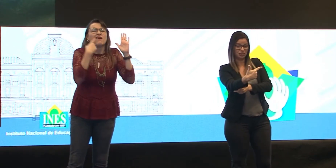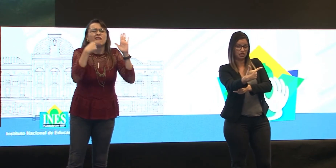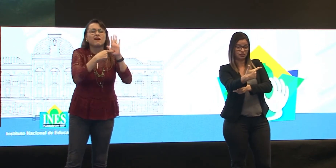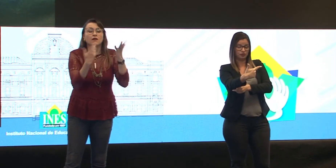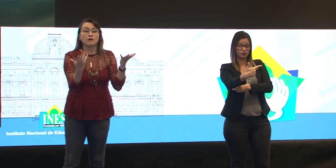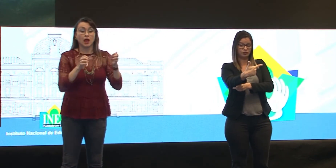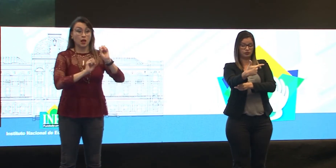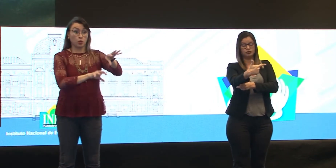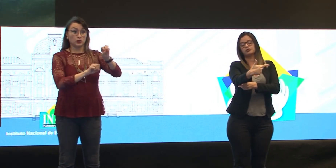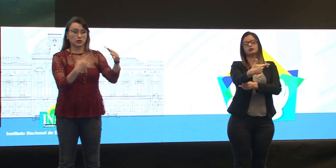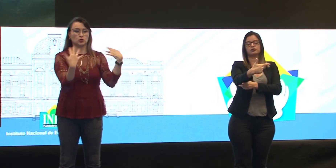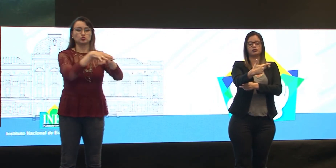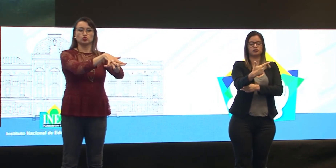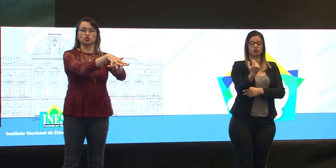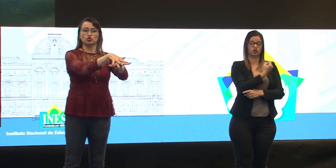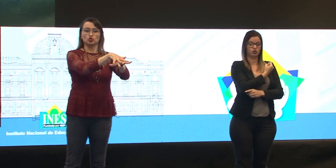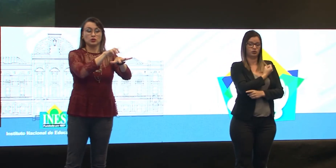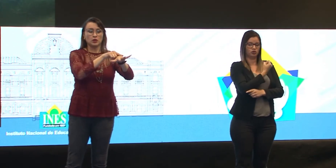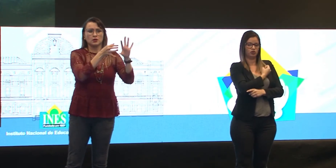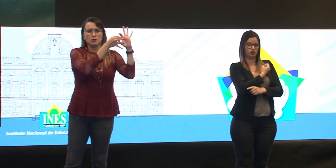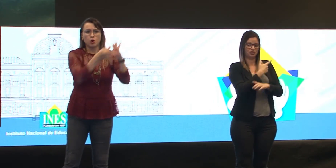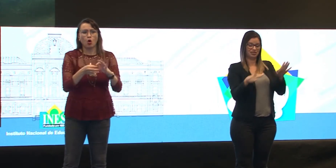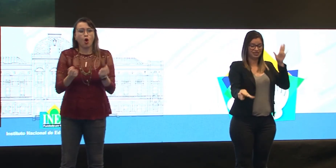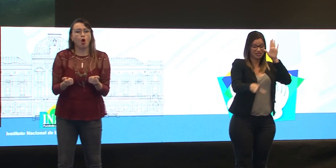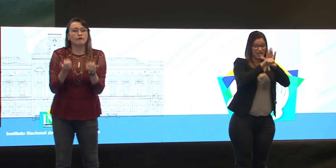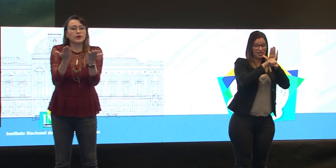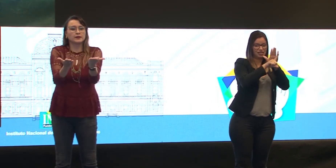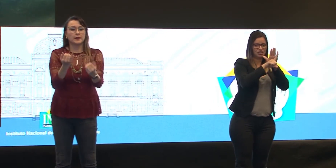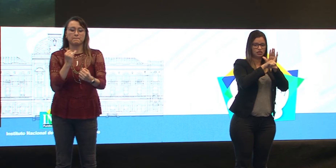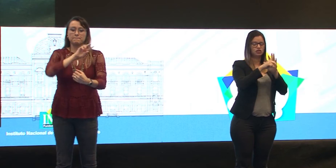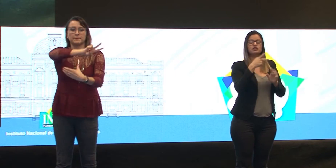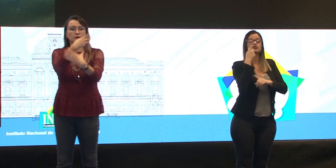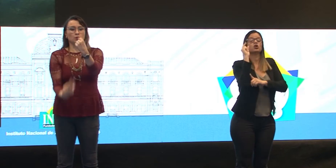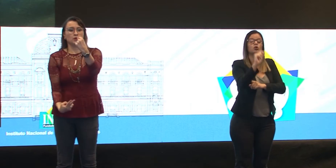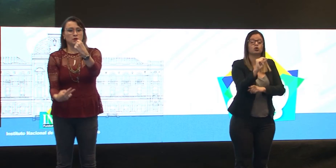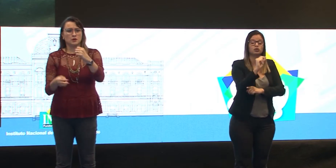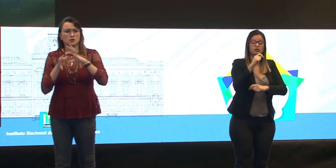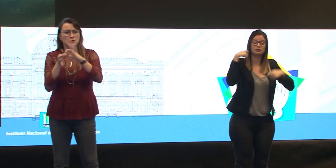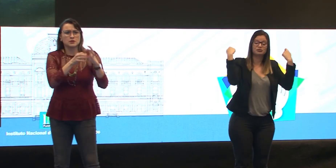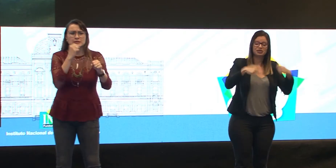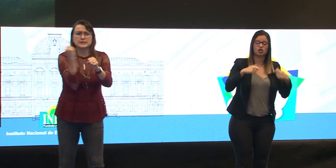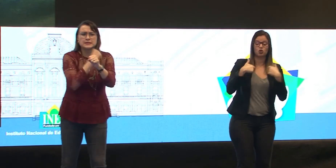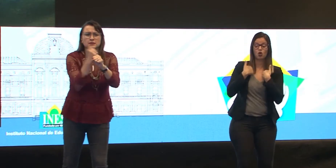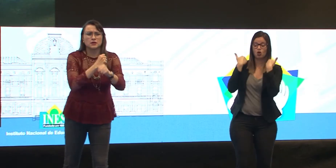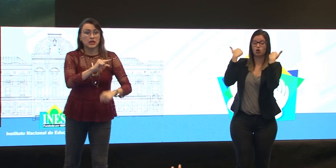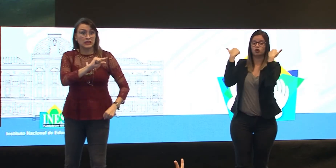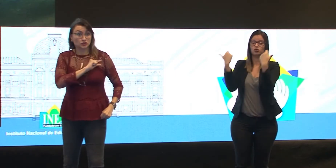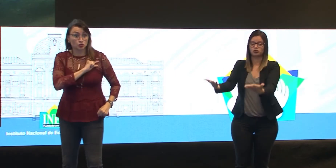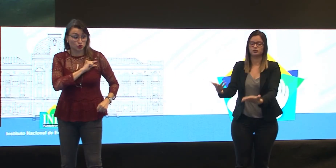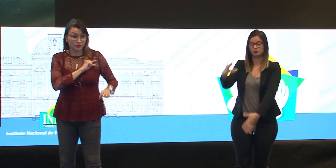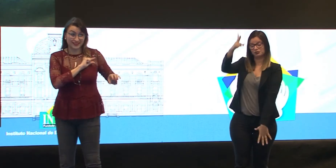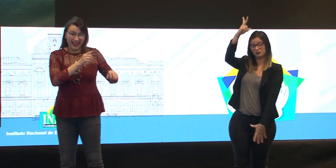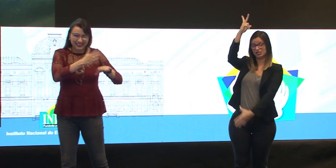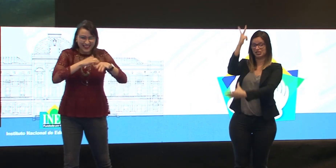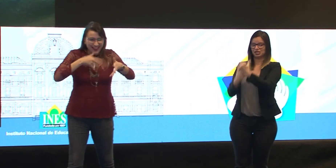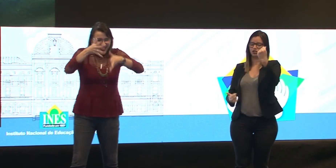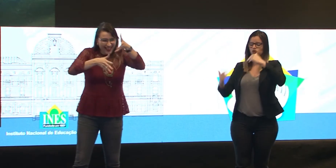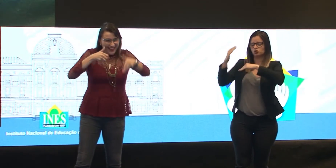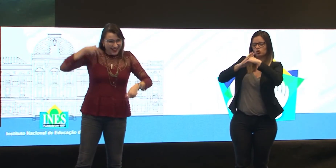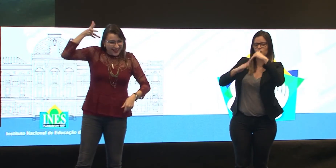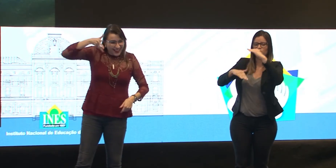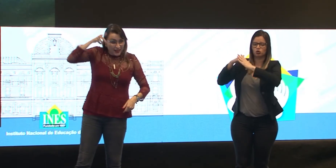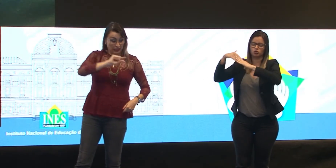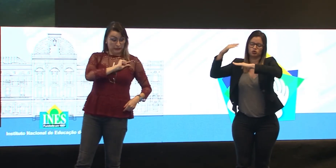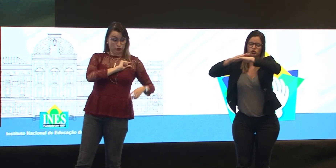A gente tem um decreto que foi instituído, um decreto na Colômbia que foi instituído,